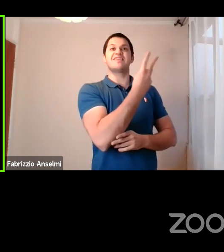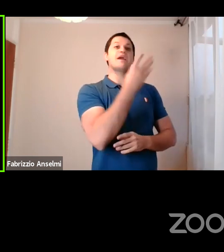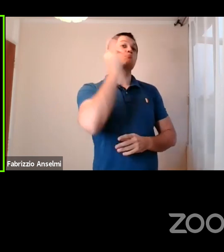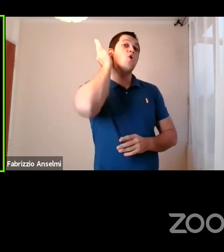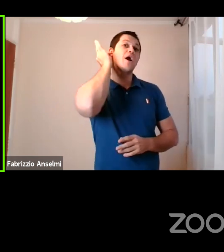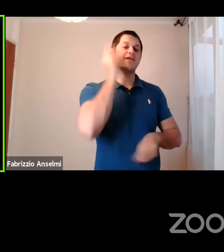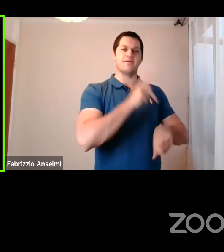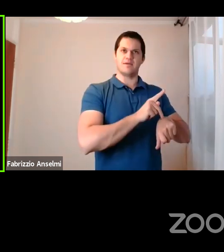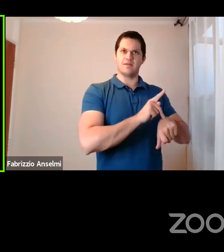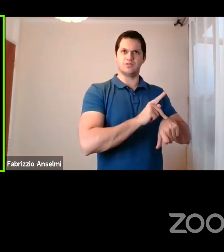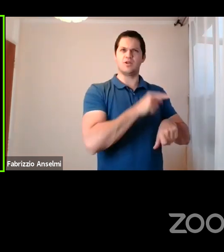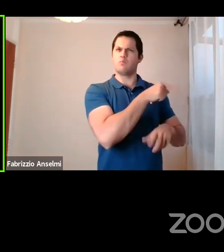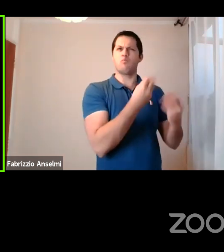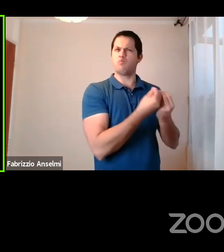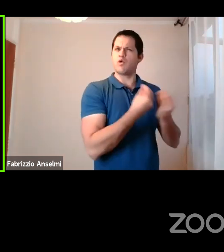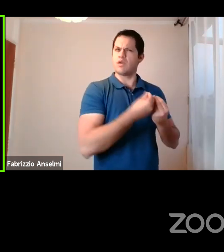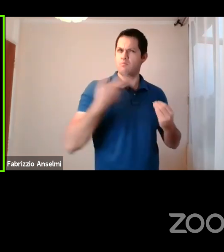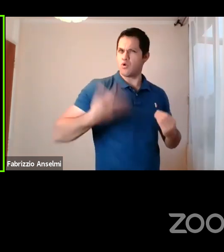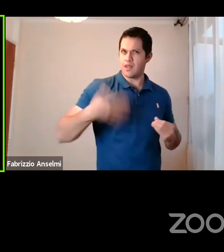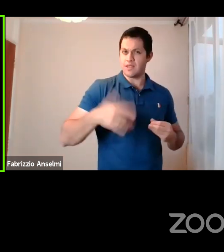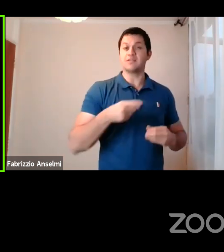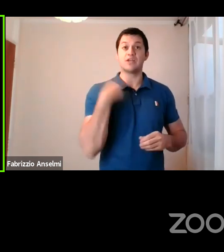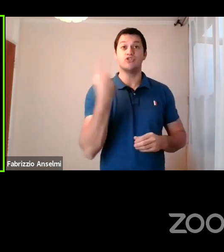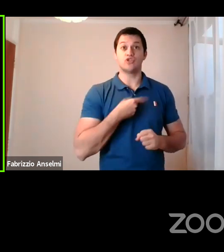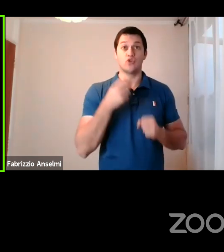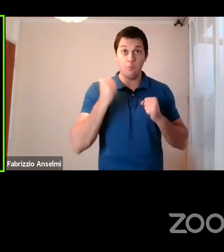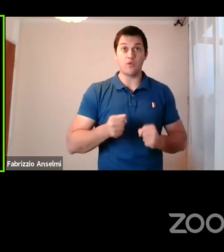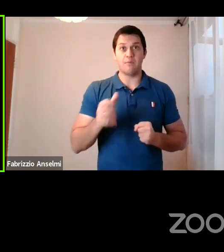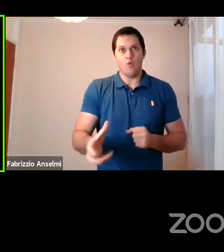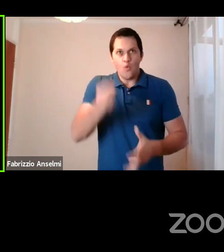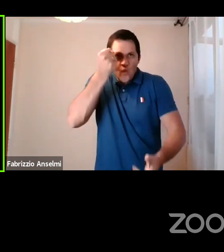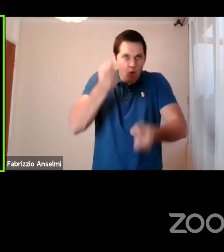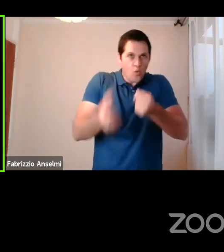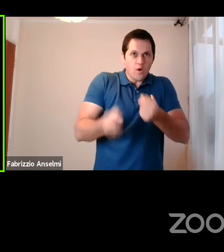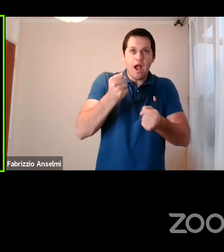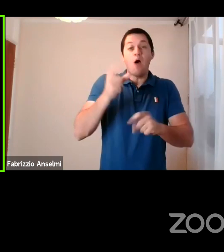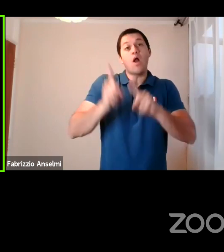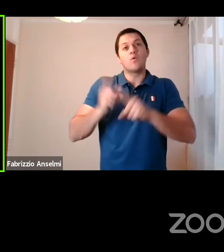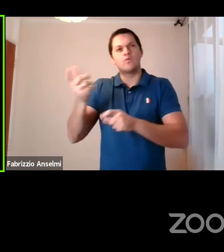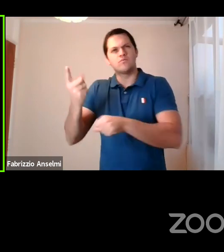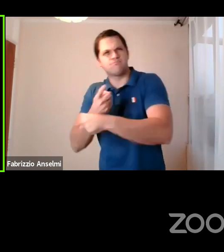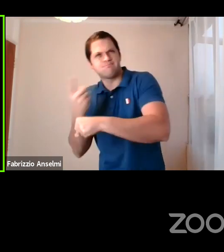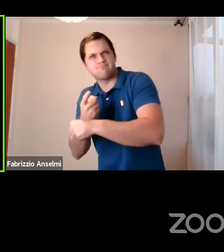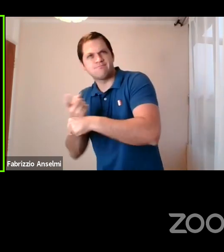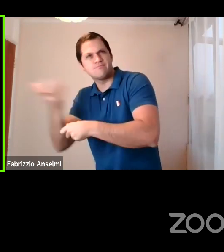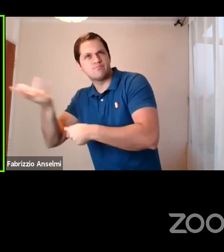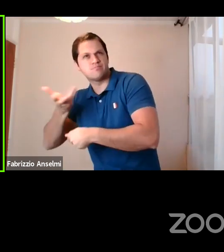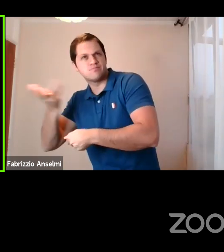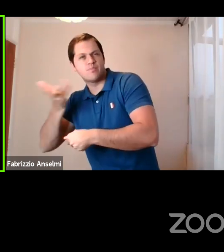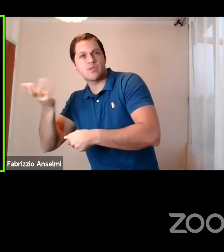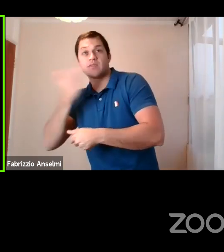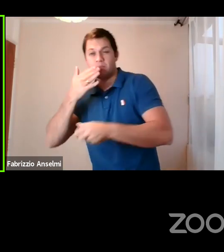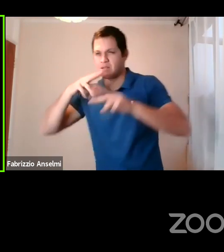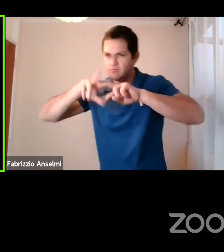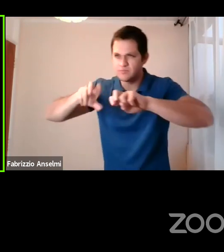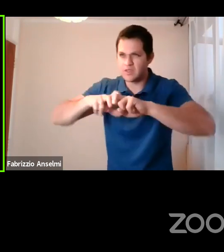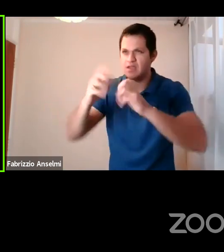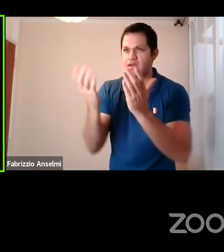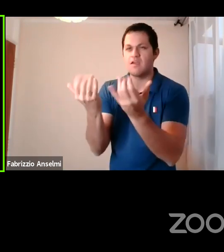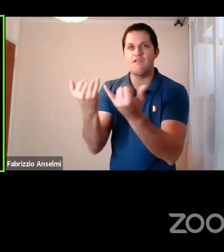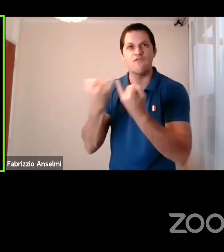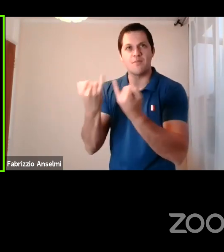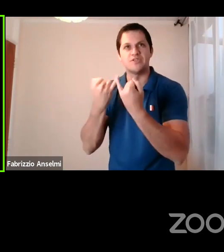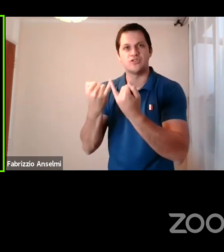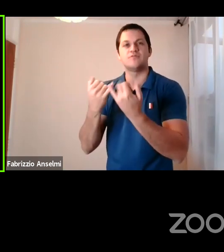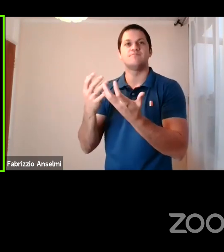que habían sido relevantes, según lo que pudimos rescatar de con quienes hablamos y la información que buscamos, para la historia de la